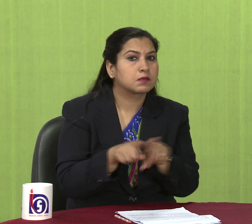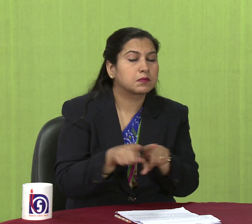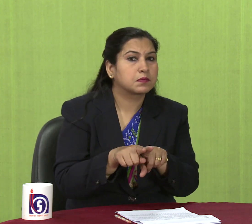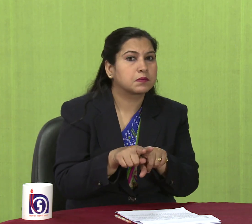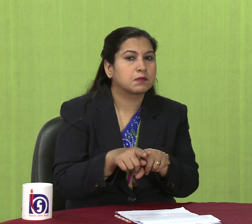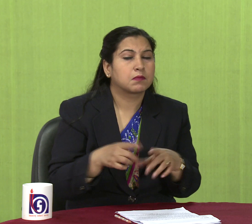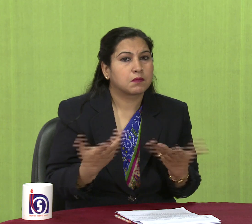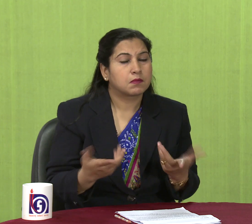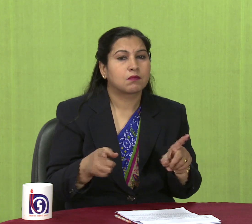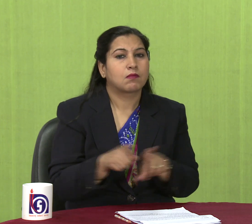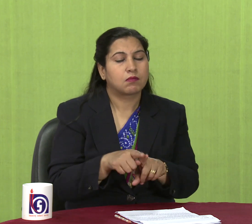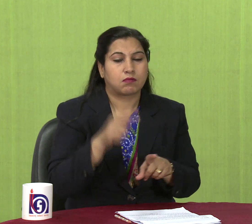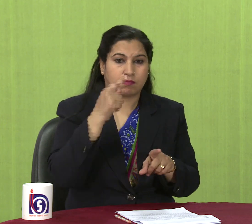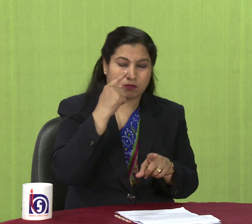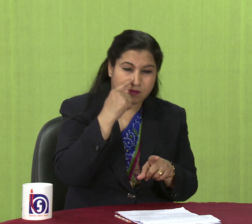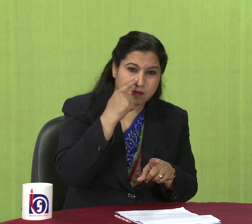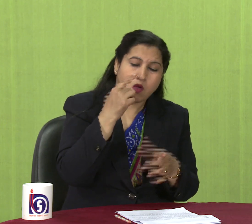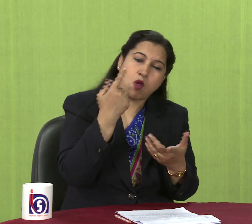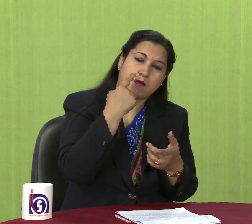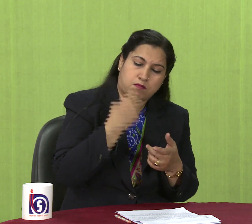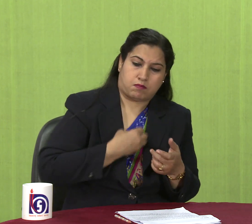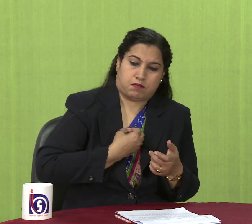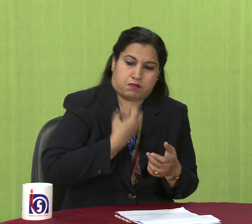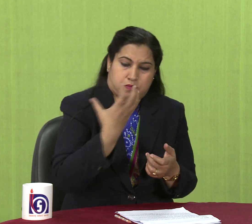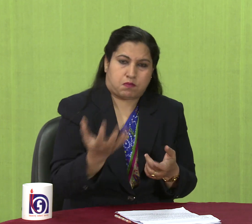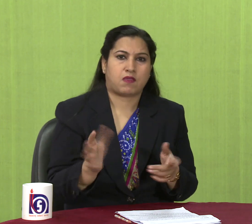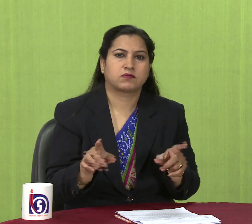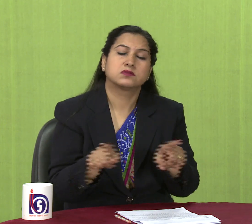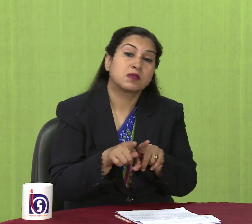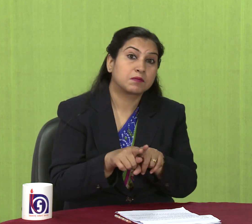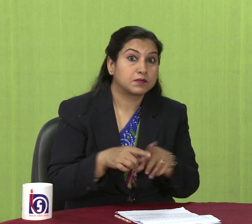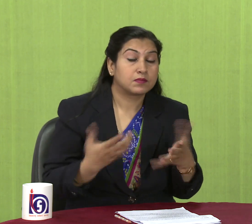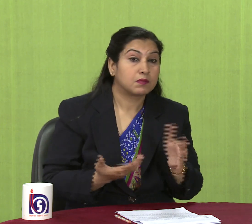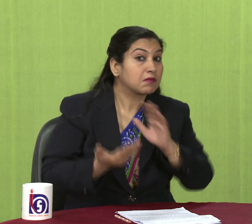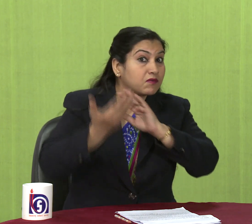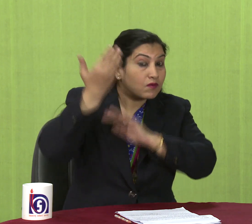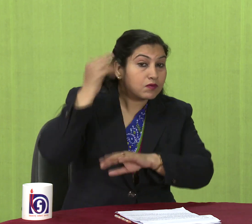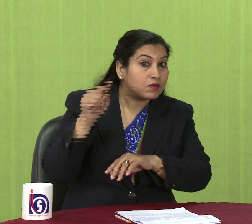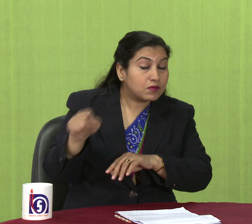अथवा बताती है कि जब जब मुझे अपने प्रिय